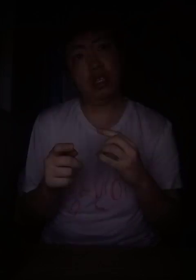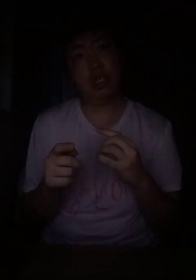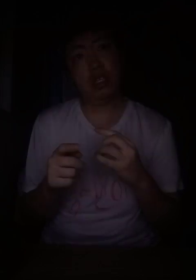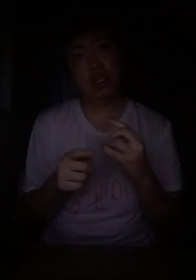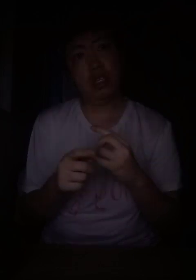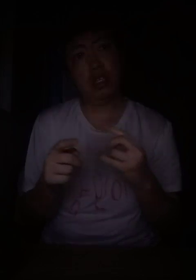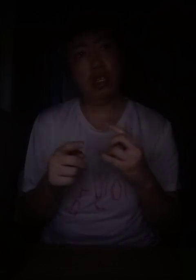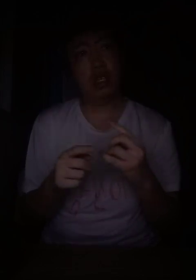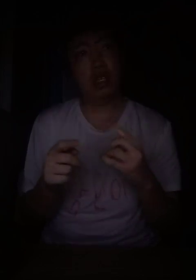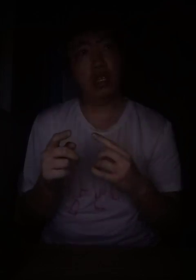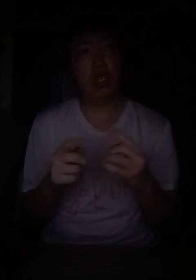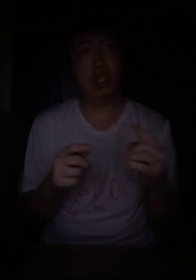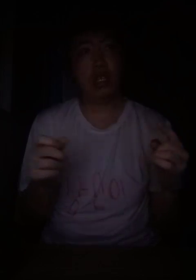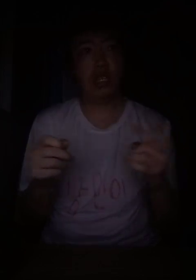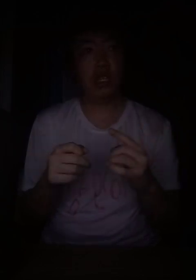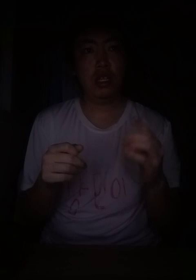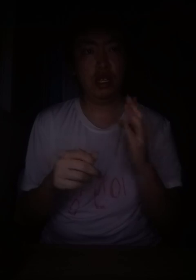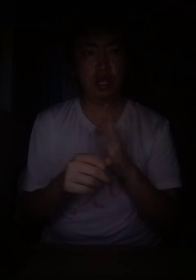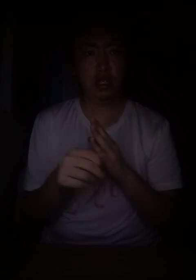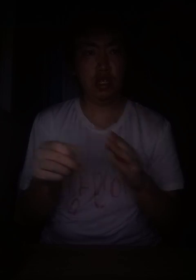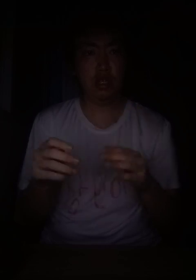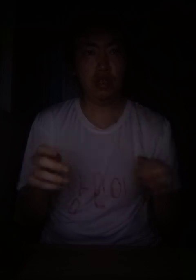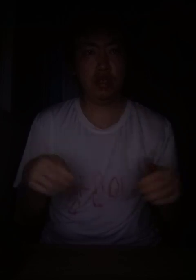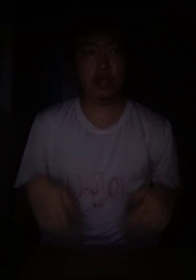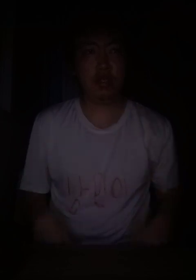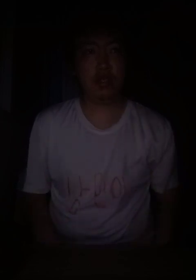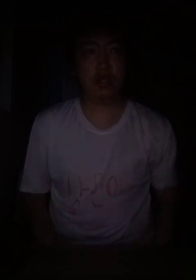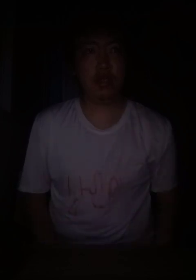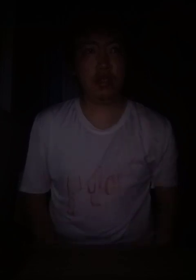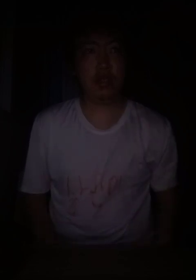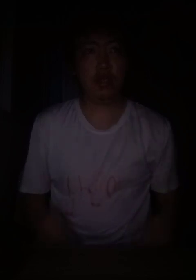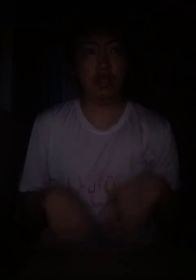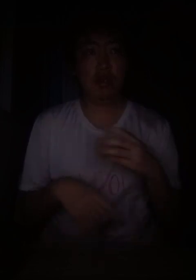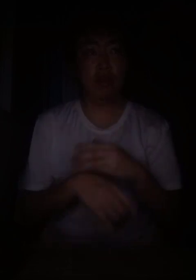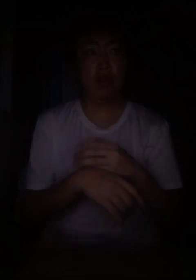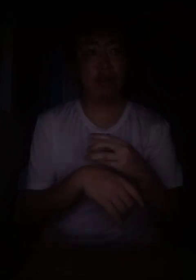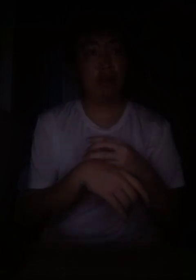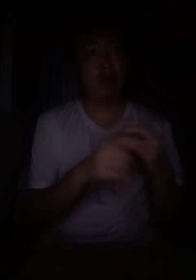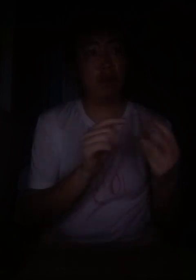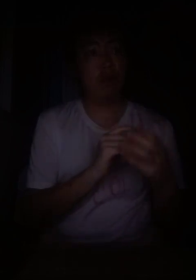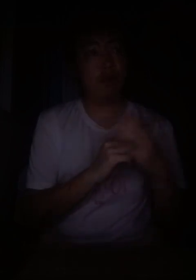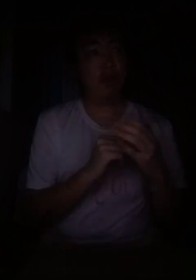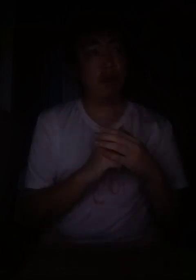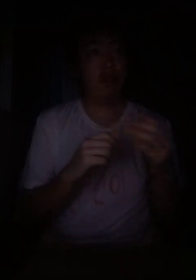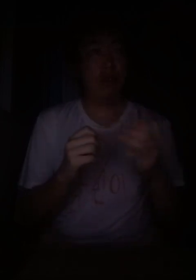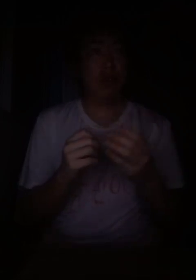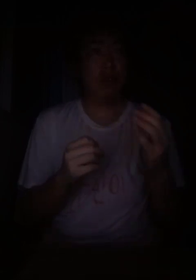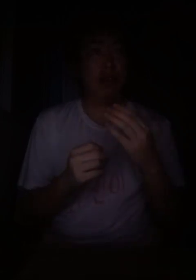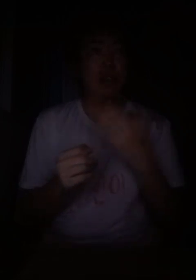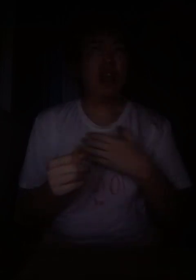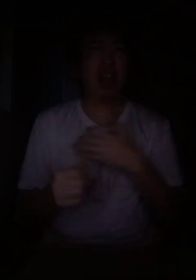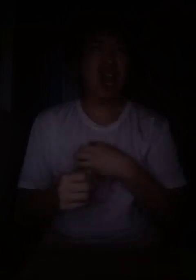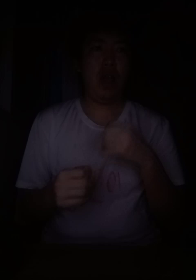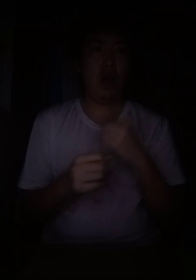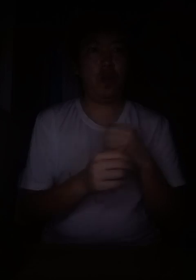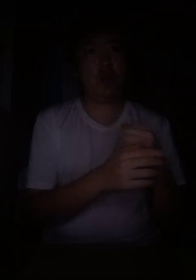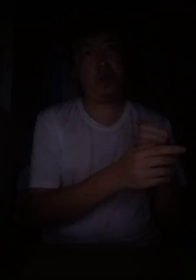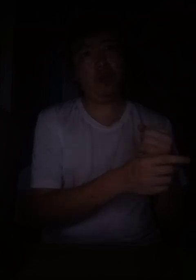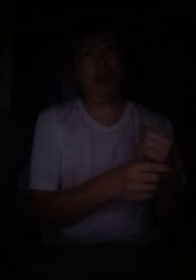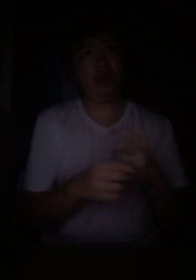되면 열차는 곧바로 멈추게 됩니다. 갑작스런 제동에 승객들은 놀란 가슴을 쓸어내렸고 해당